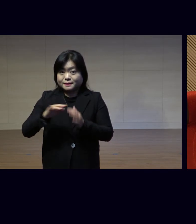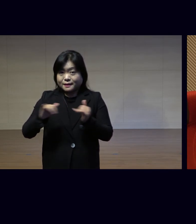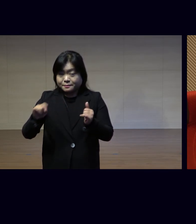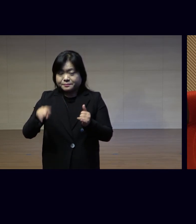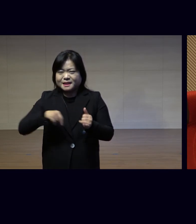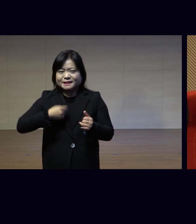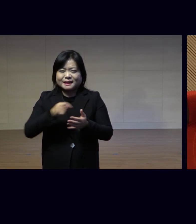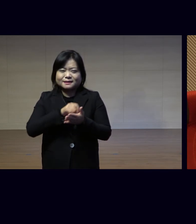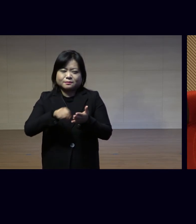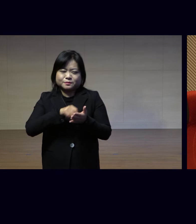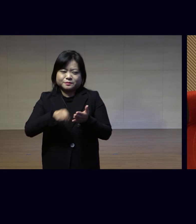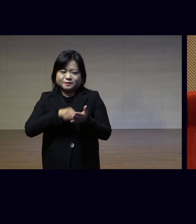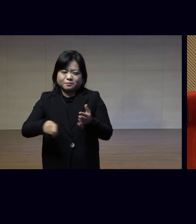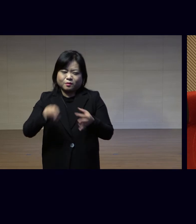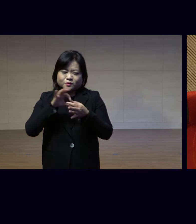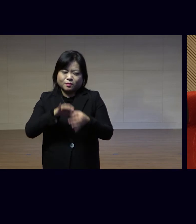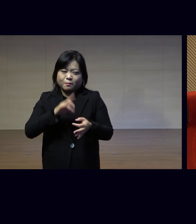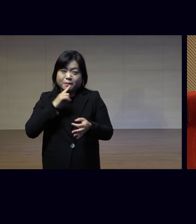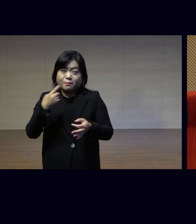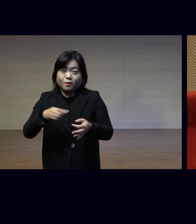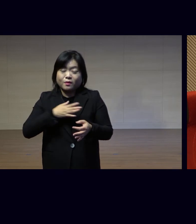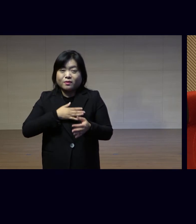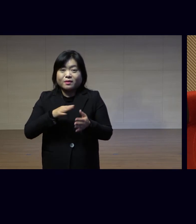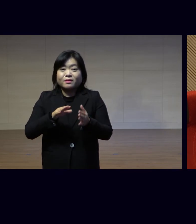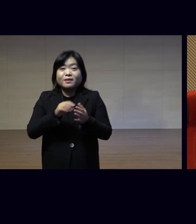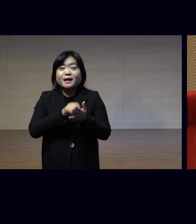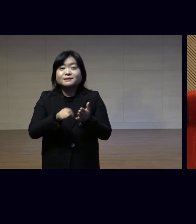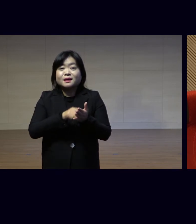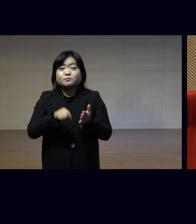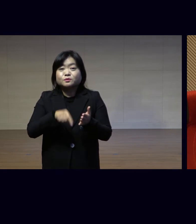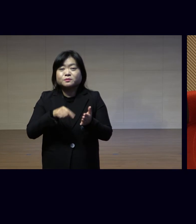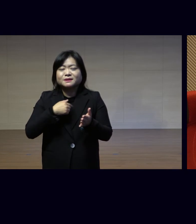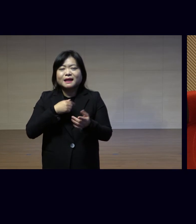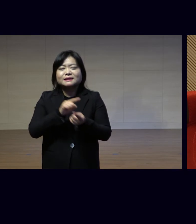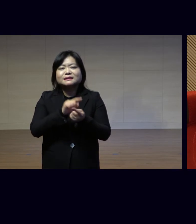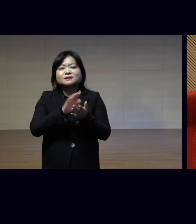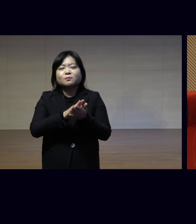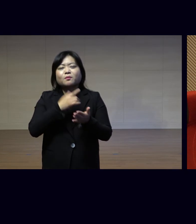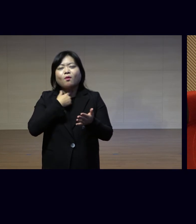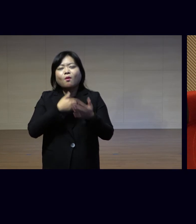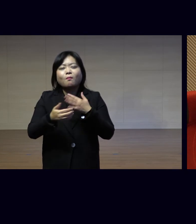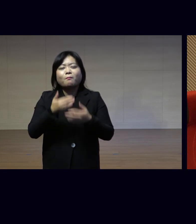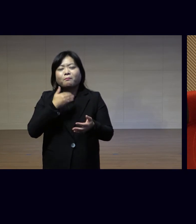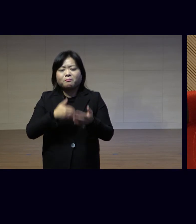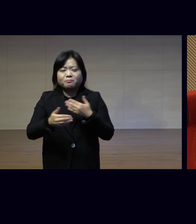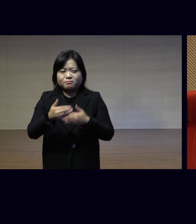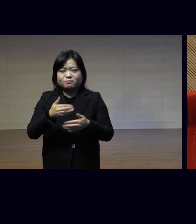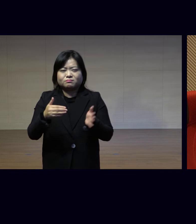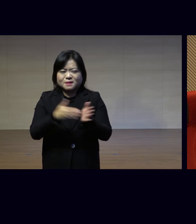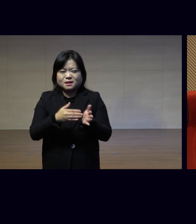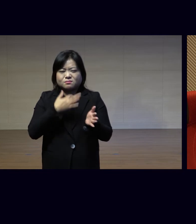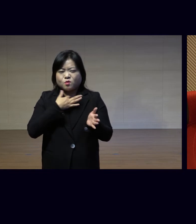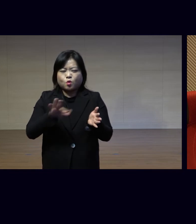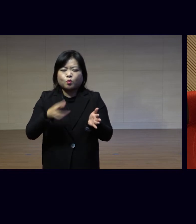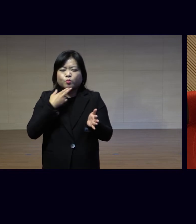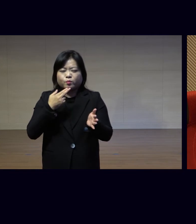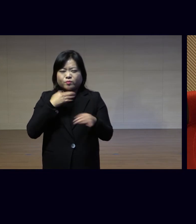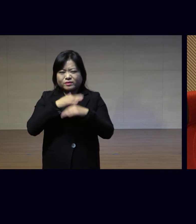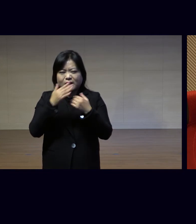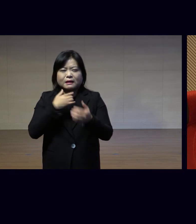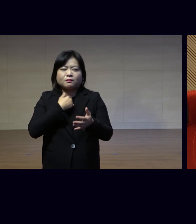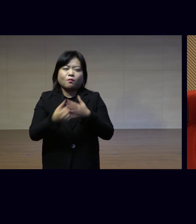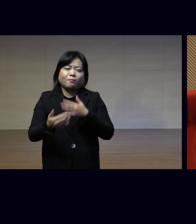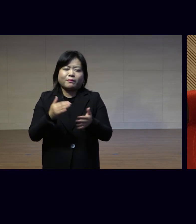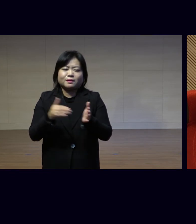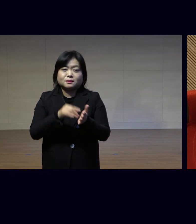자기 작품을 쓰면서 얘기했던 것은 내 작품은 내가 직접 경험하거나 체험하지 않는 것이 없었다라고 이렇게 표현을